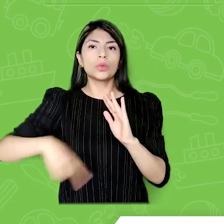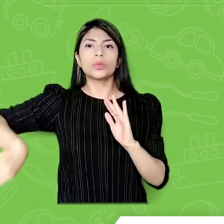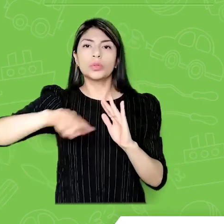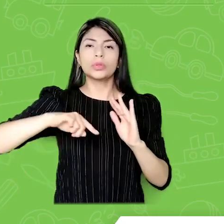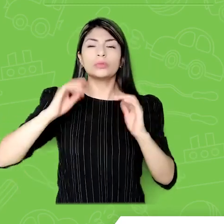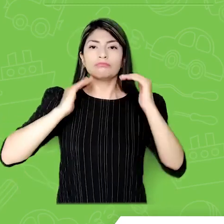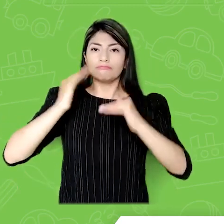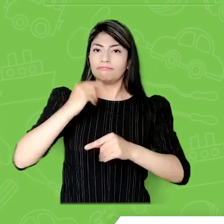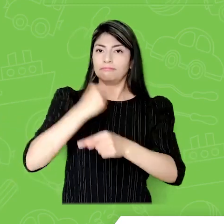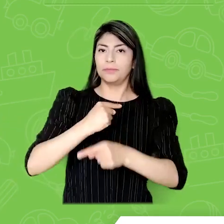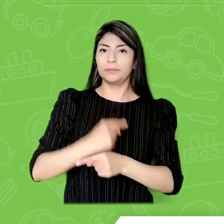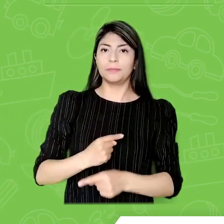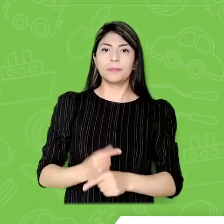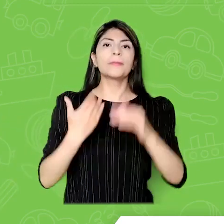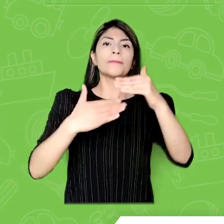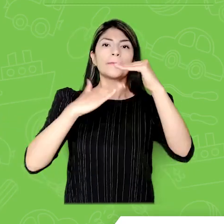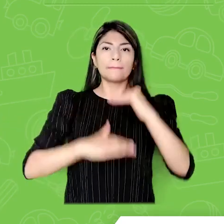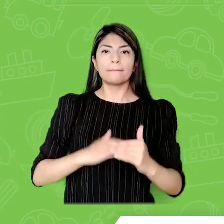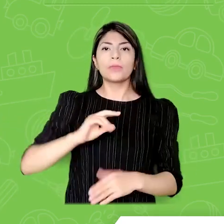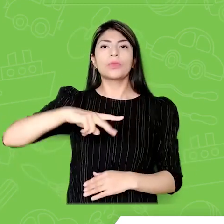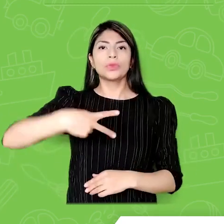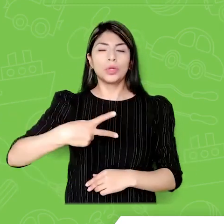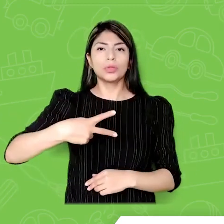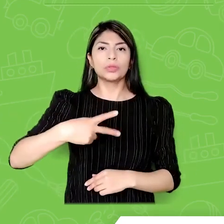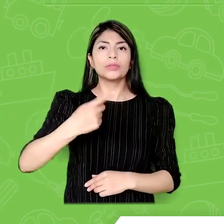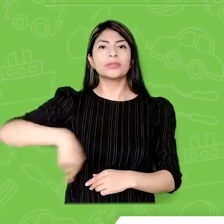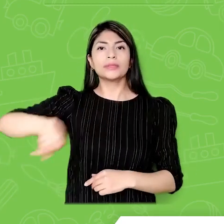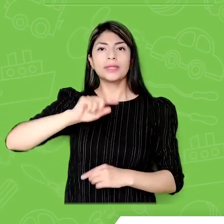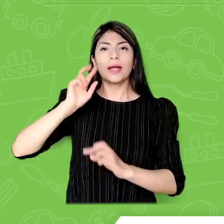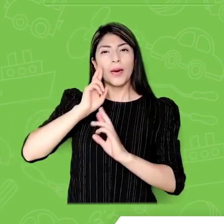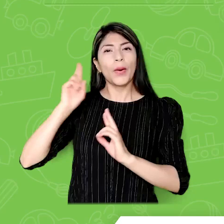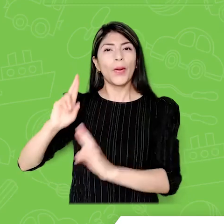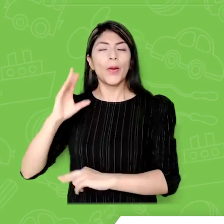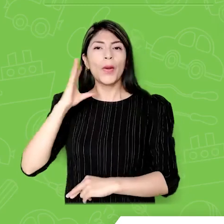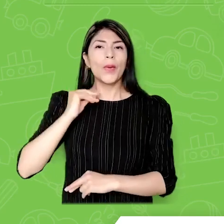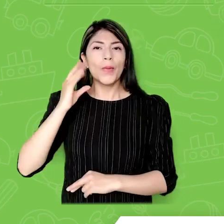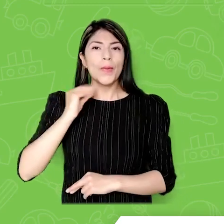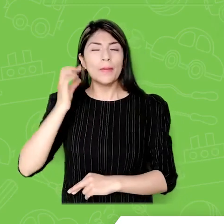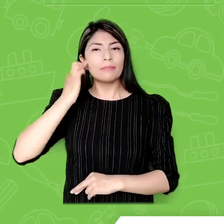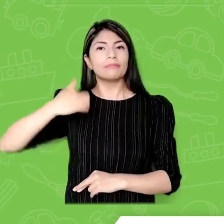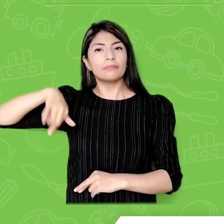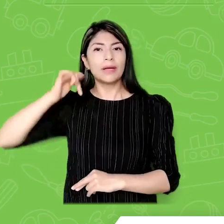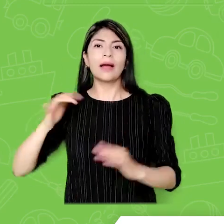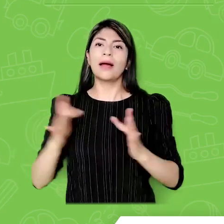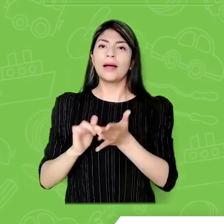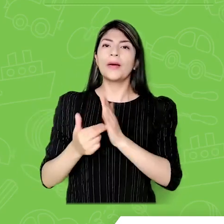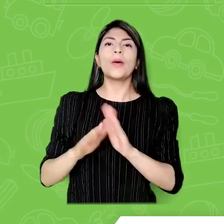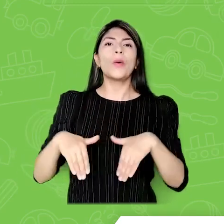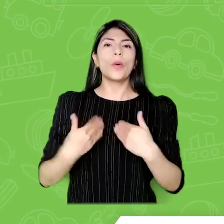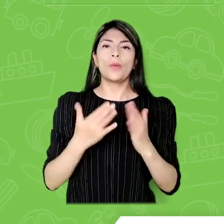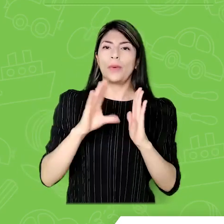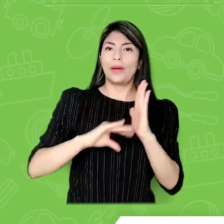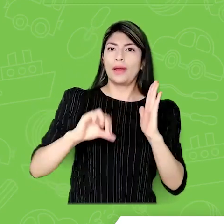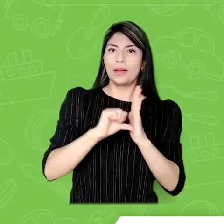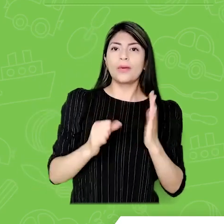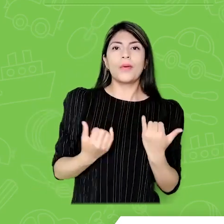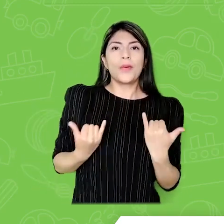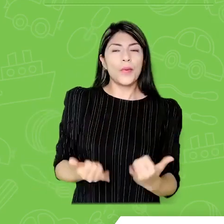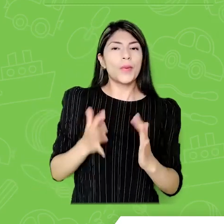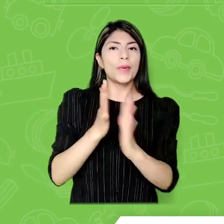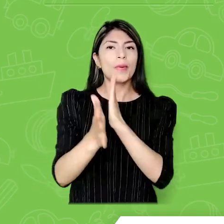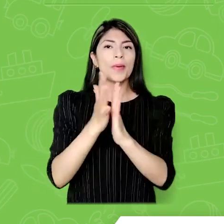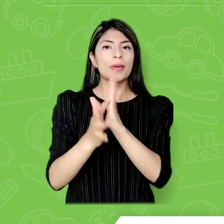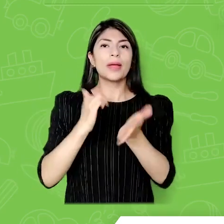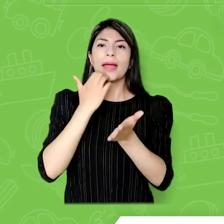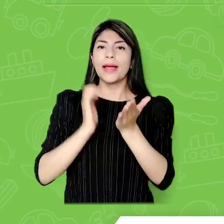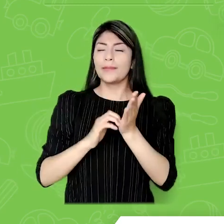2. El reconocimiento de experiencia profesional válida previsto en este artículo únicamente operará si el estudiante ha culminado